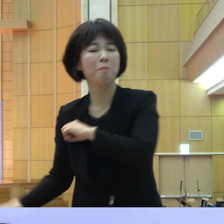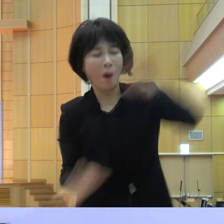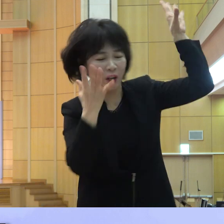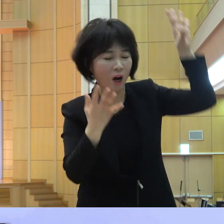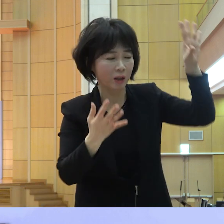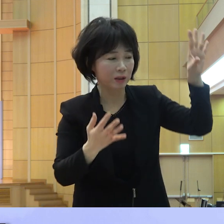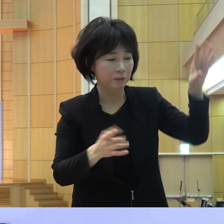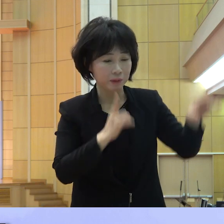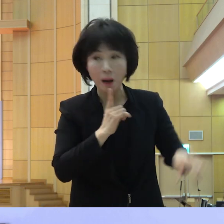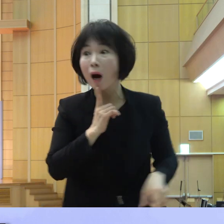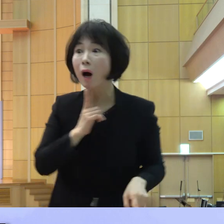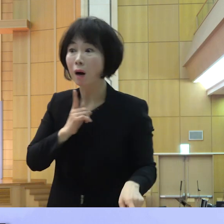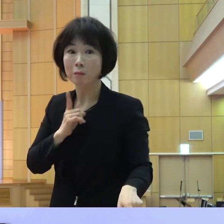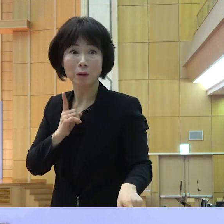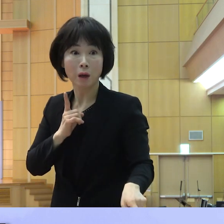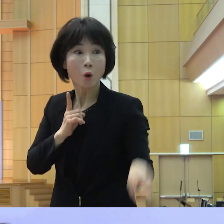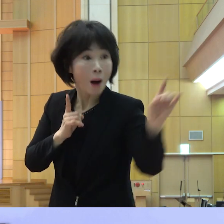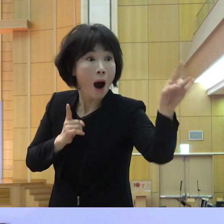들어갈 수 있습니까?